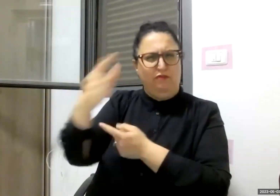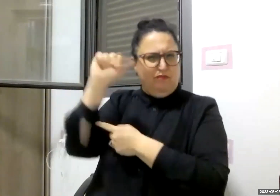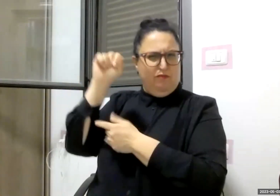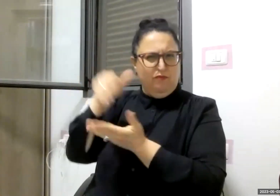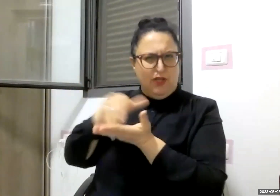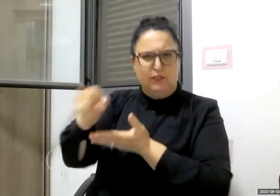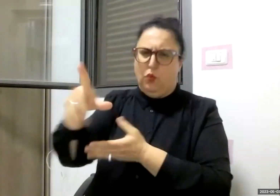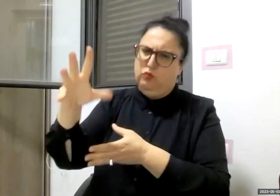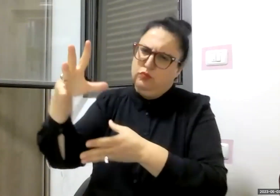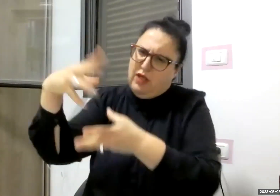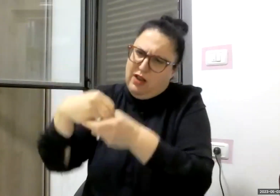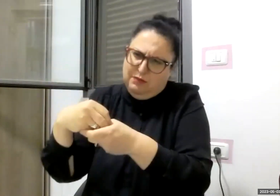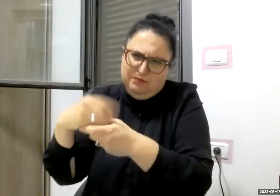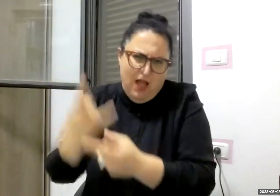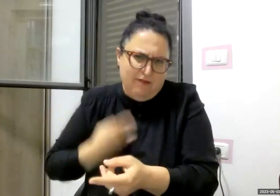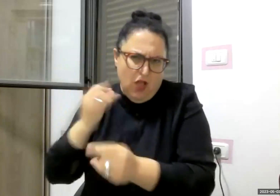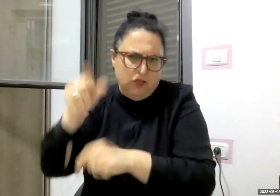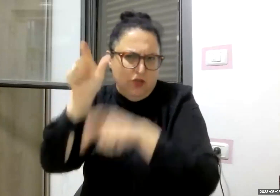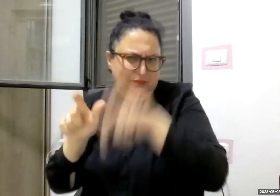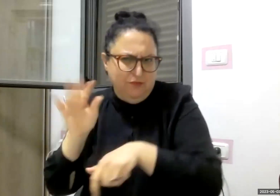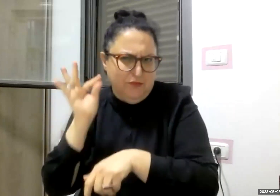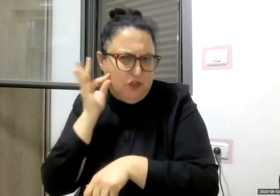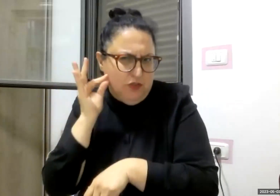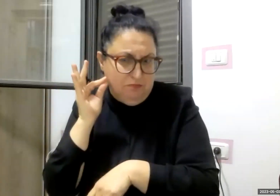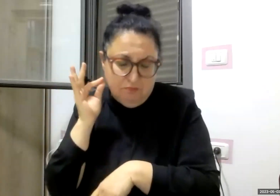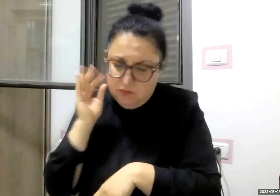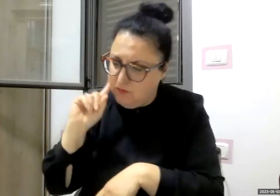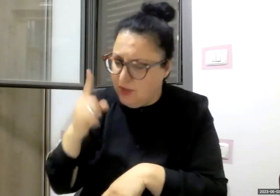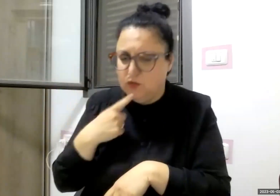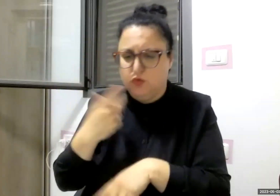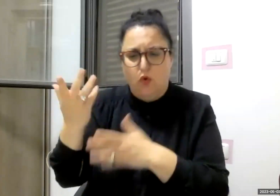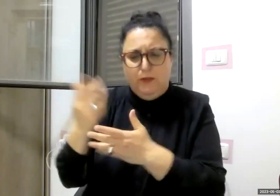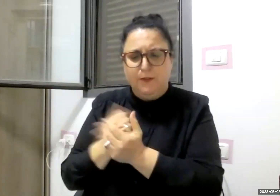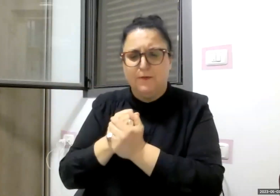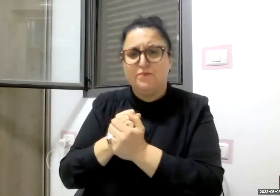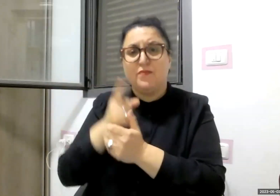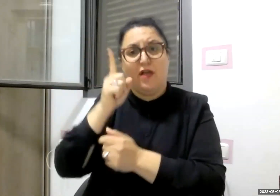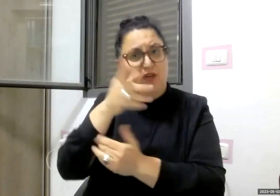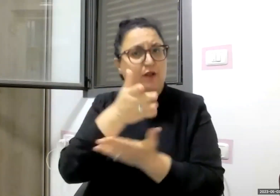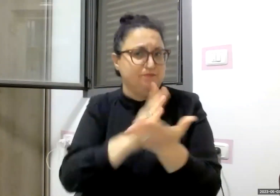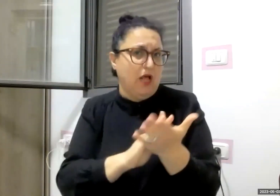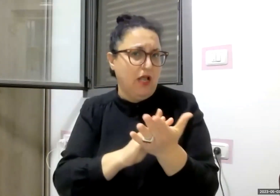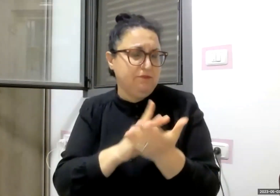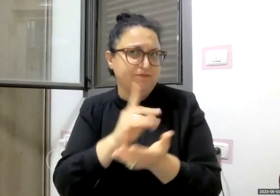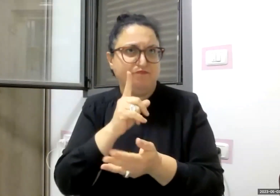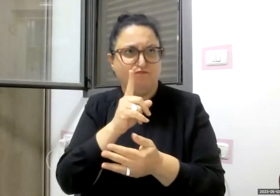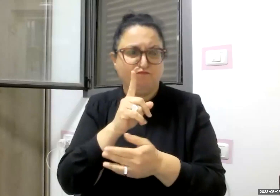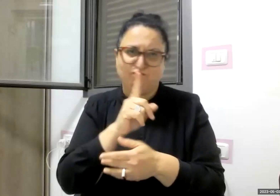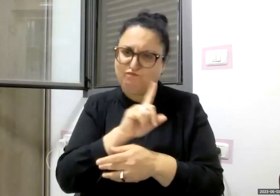הסירוב הזה, הוא חלק מהחוויה של נשים חרשות, אבל חלקן,